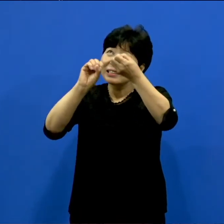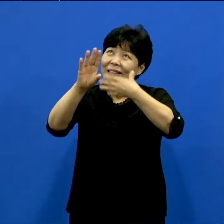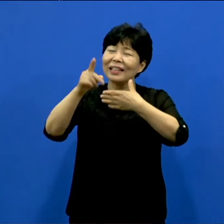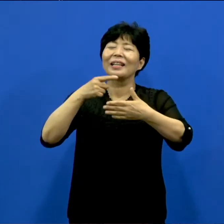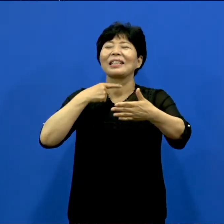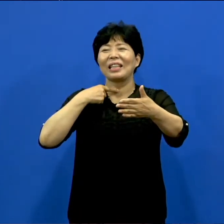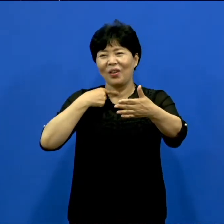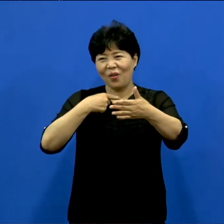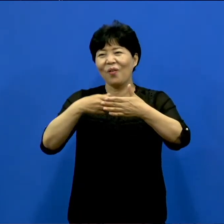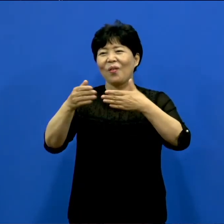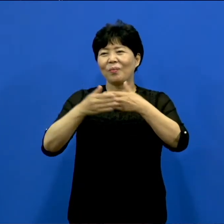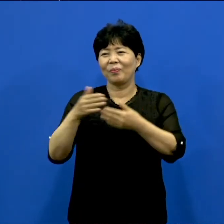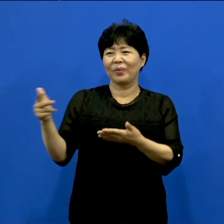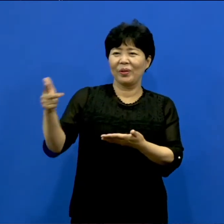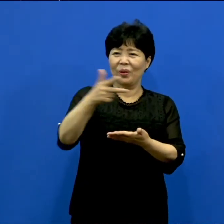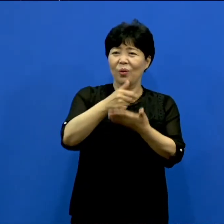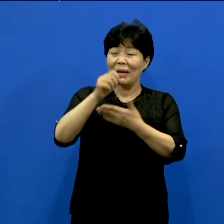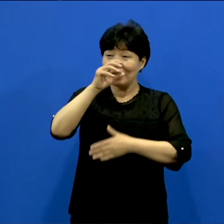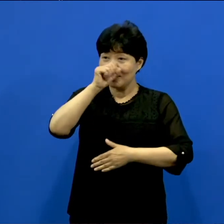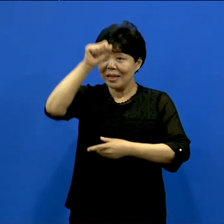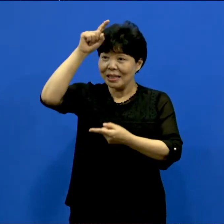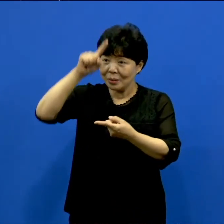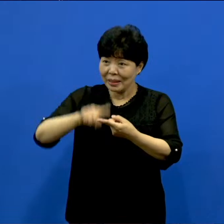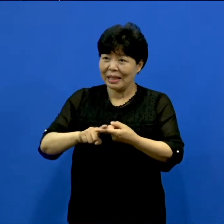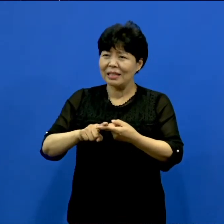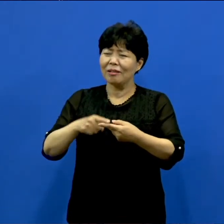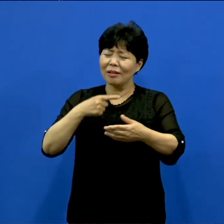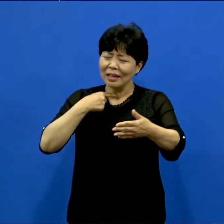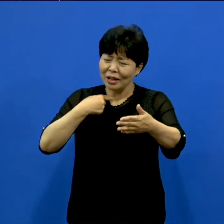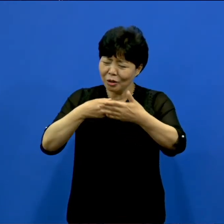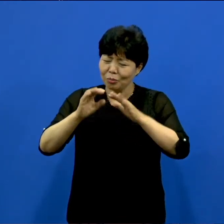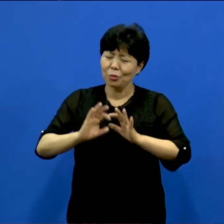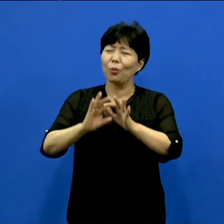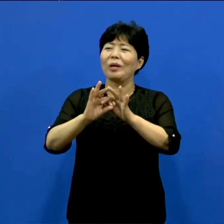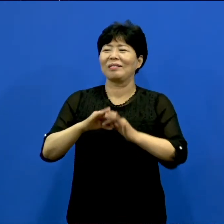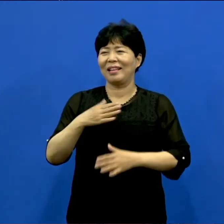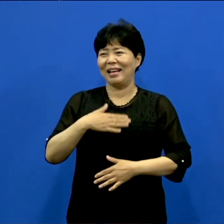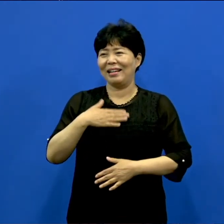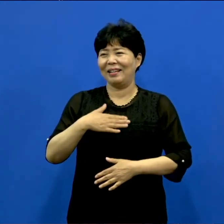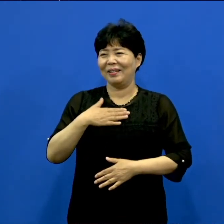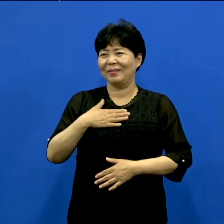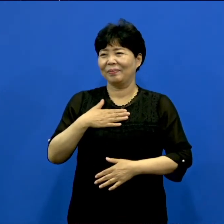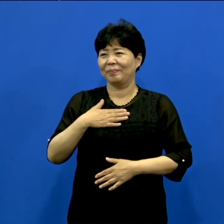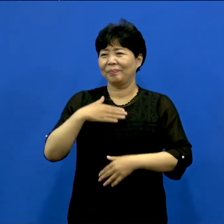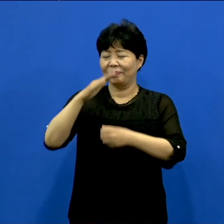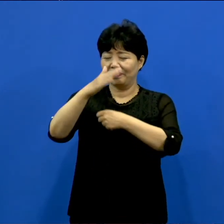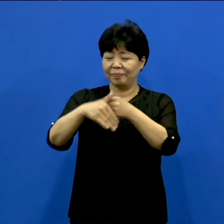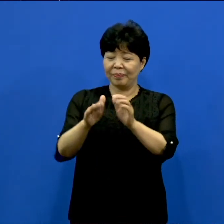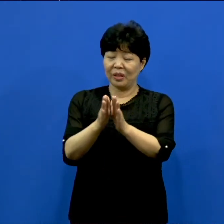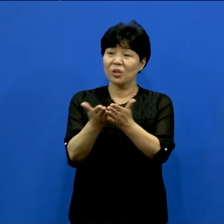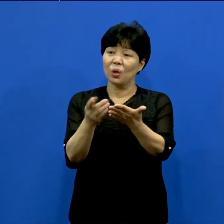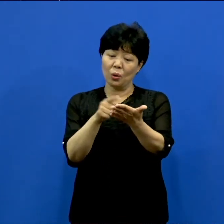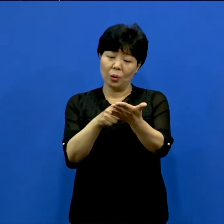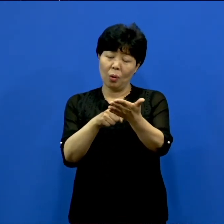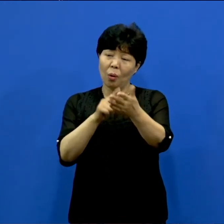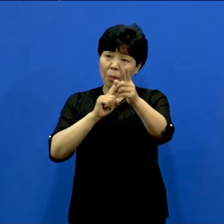맛보아 알지어다 이거잖아요. 그래서 이건 뭐냐? 성경의 말씀을 실제화하는 작업이 필요하다는 거.